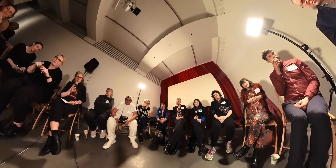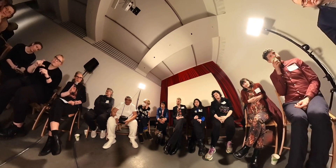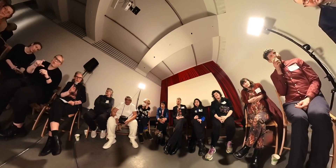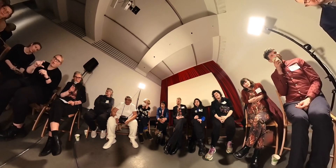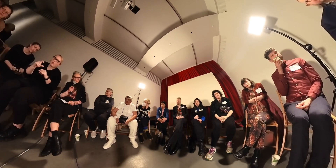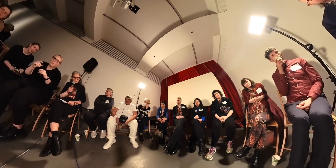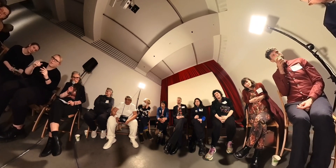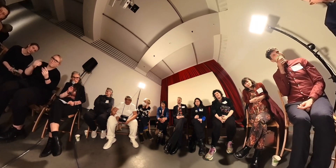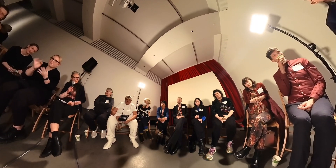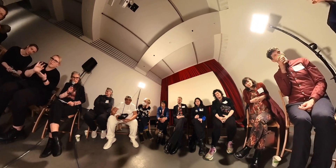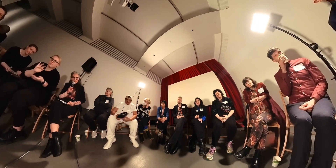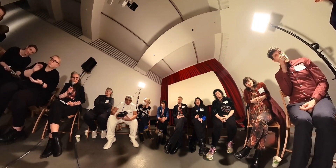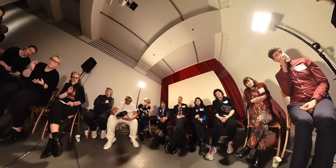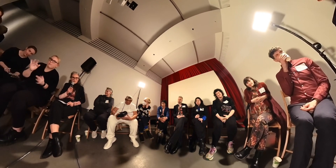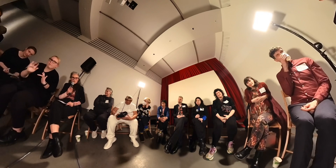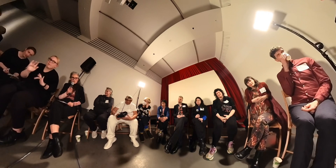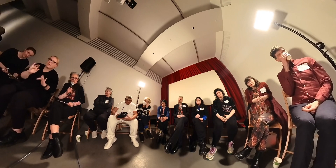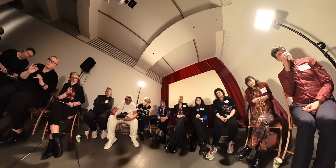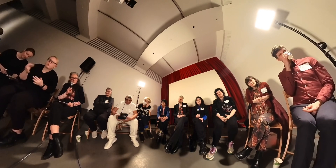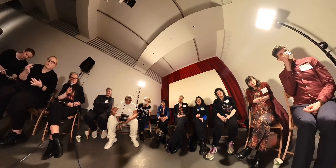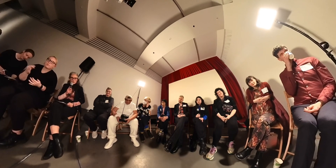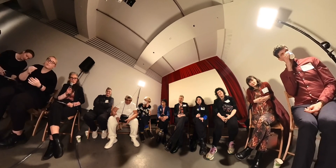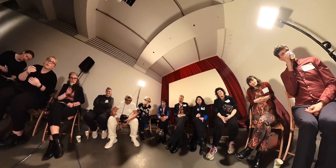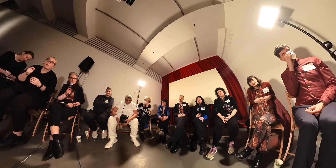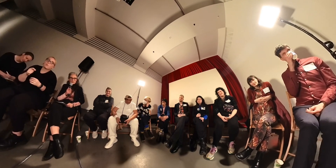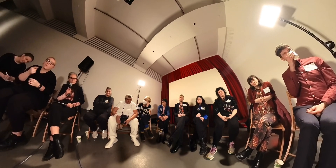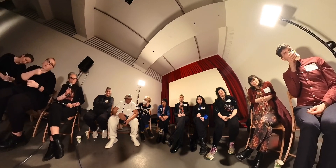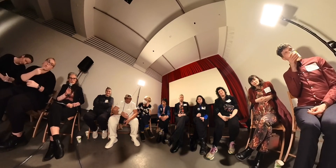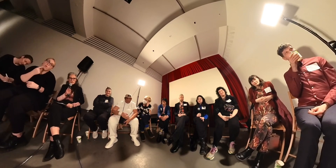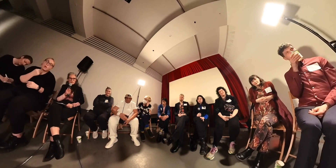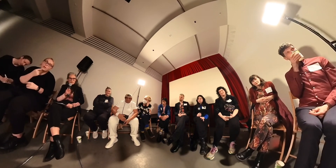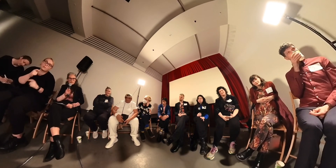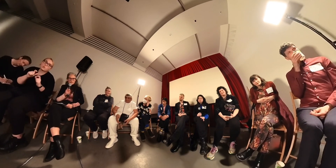pro mě teda byl i osobně hodně, se mě to dotýkalo, protože